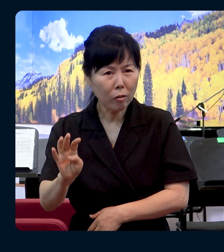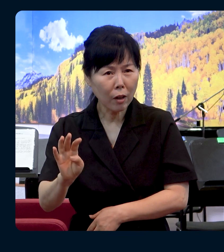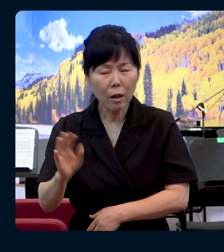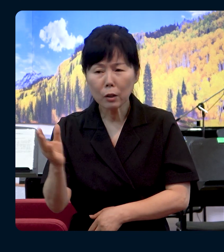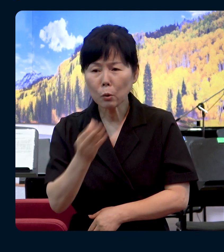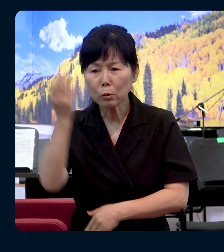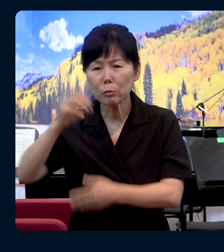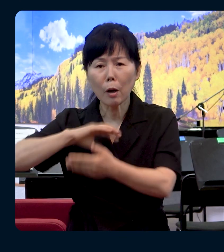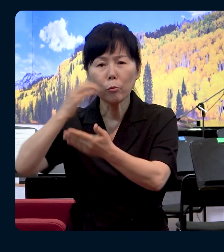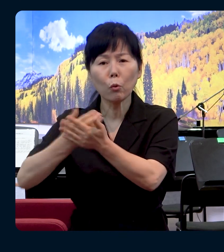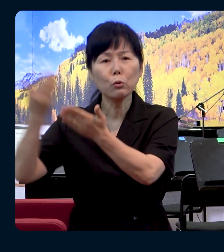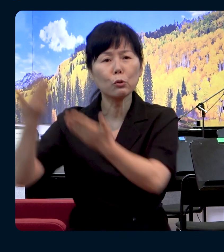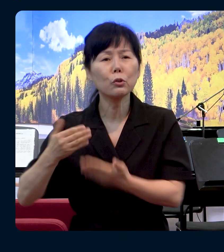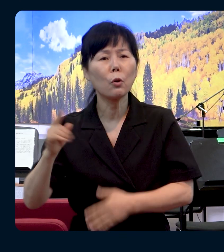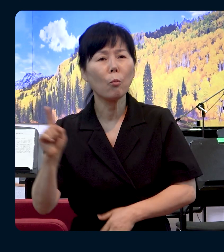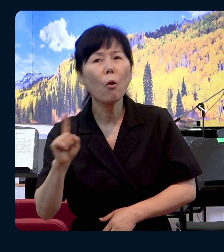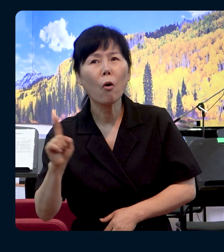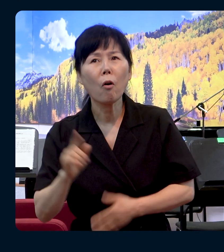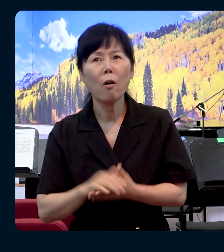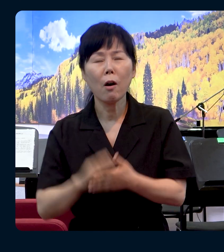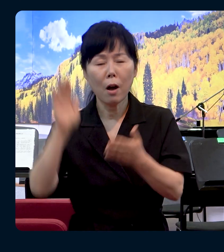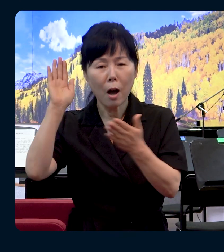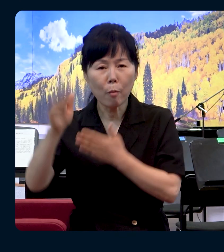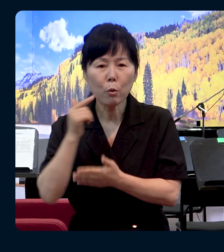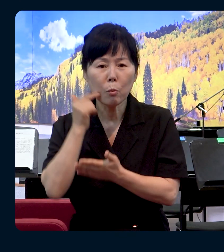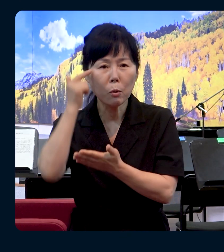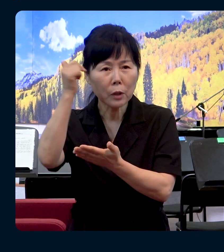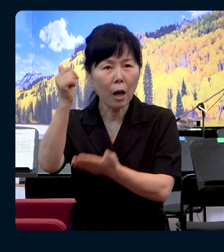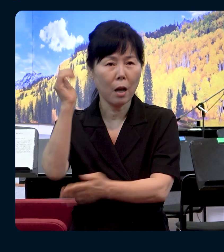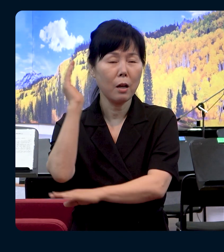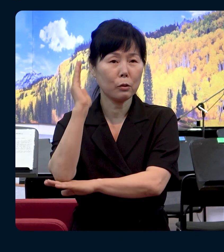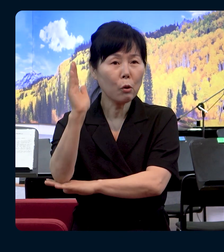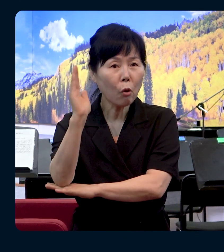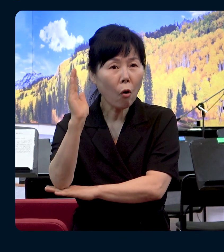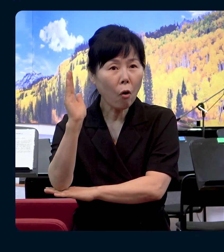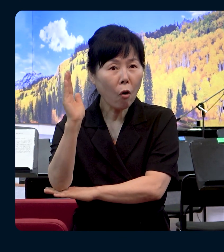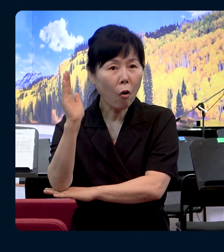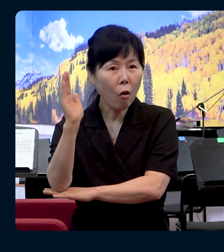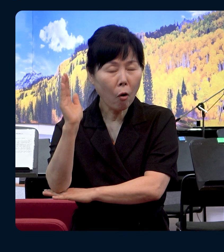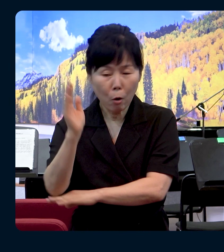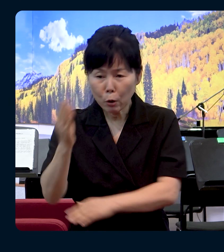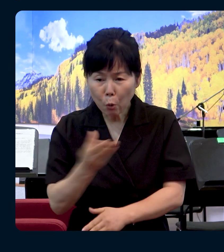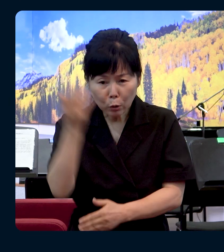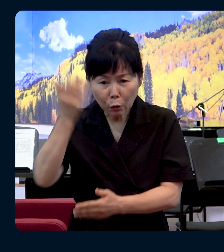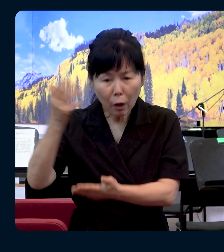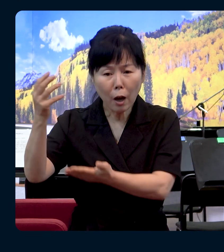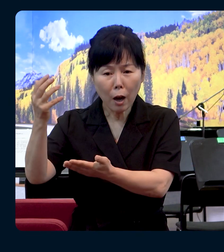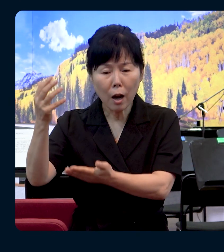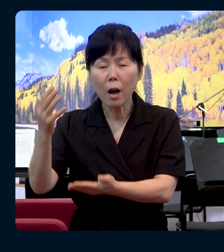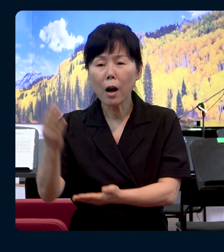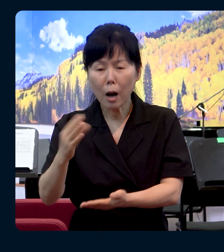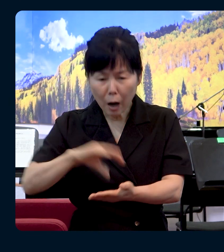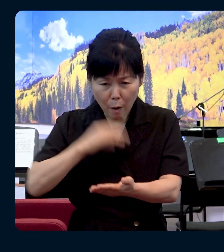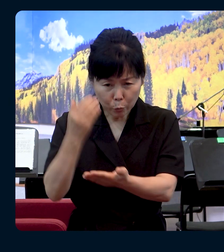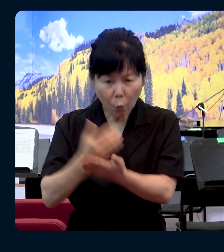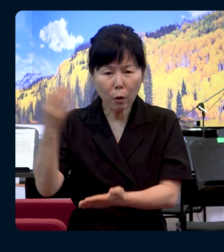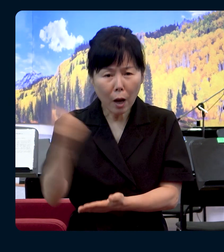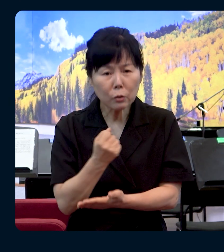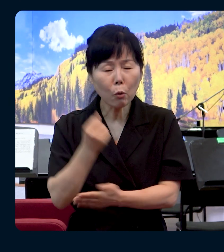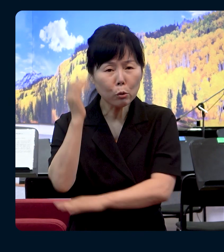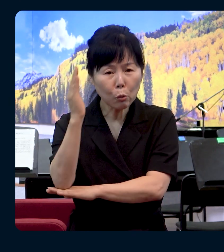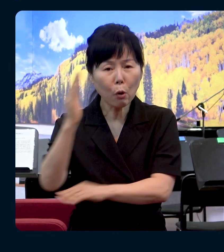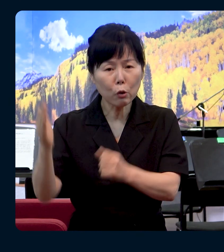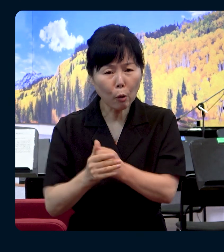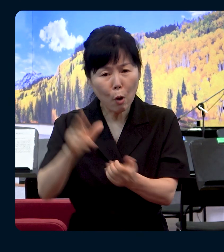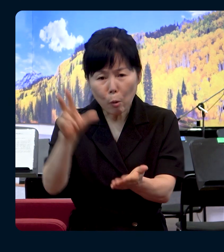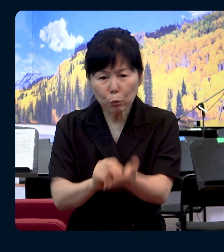주시더라고요. 너 앞으로 목회를 성령의 감동으로 한다며. 근데 뭐가 문제야 도대체? 그래서